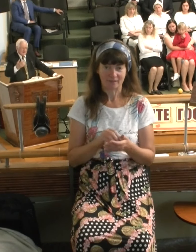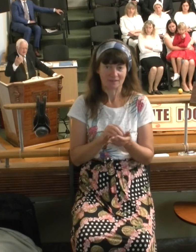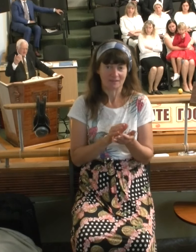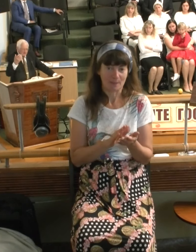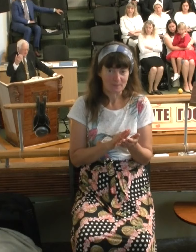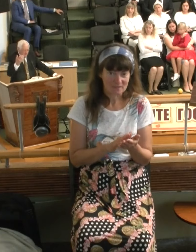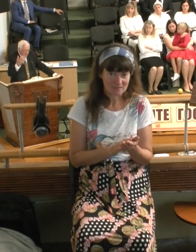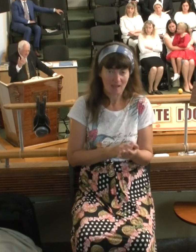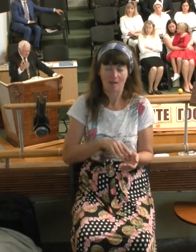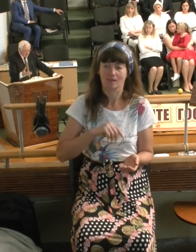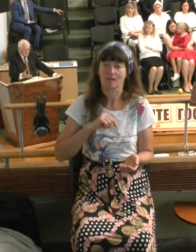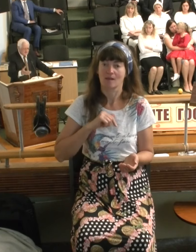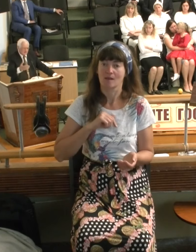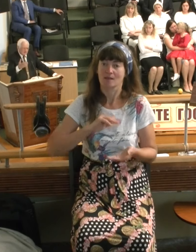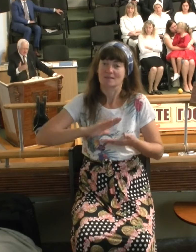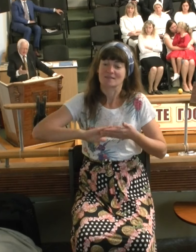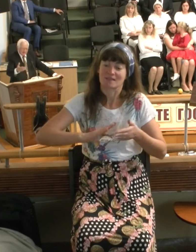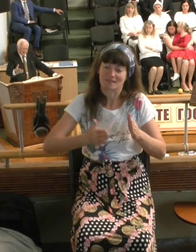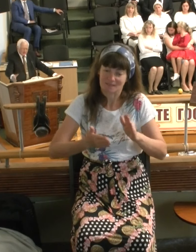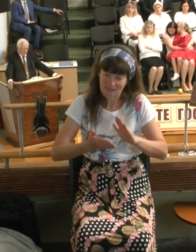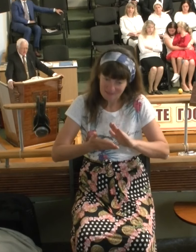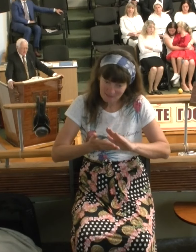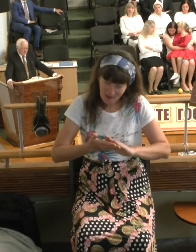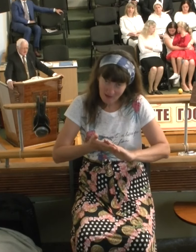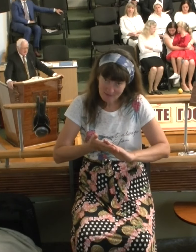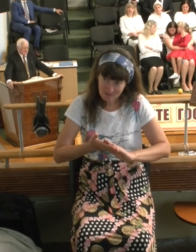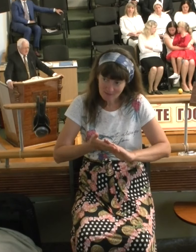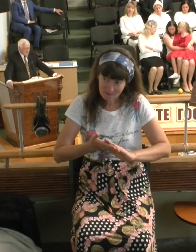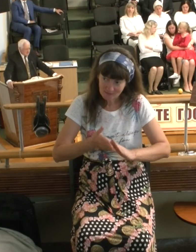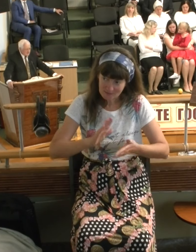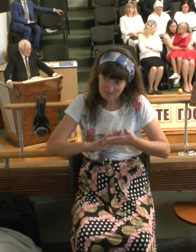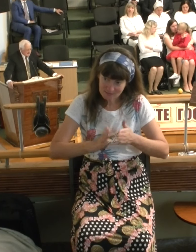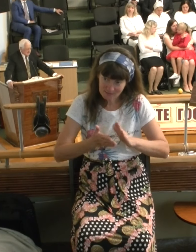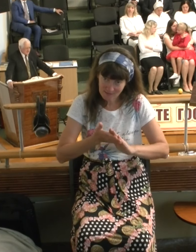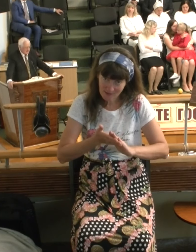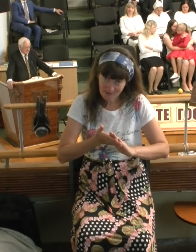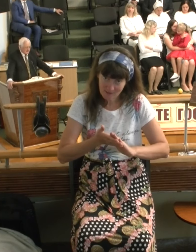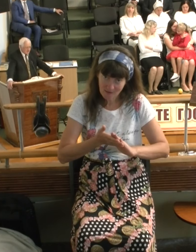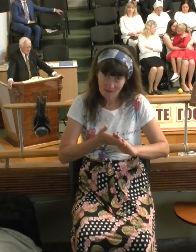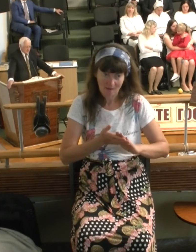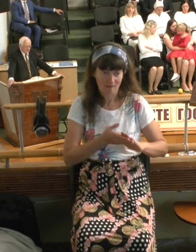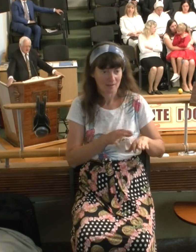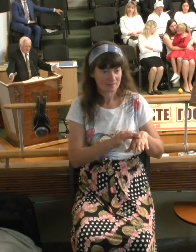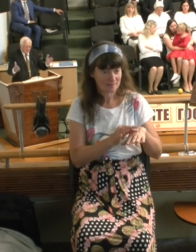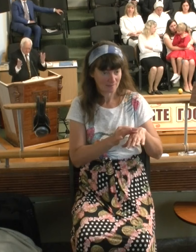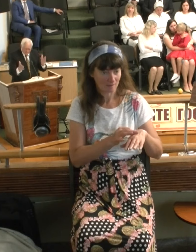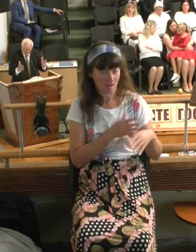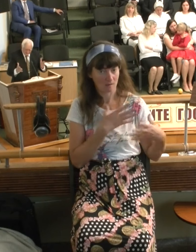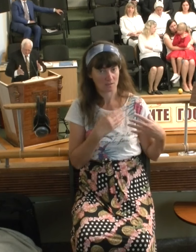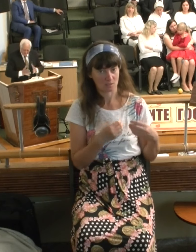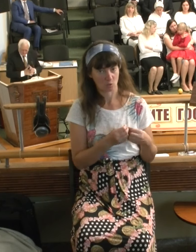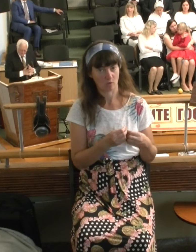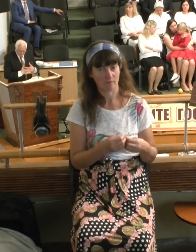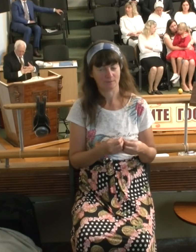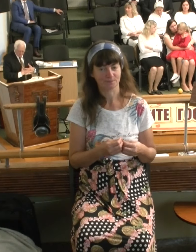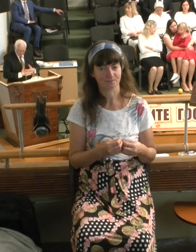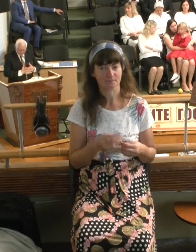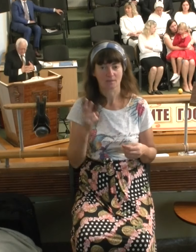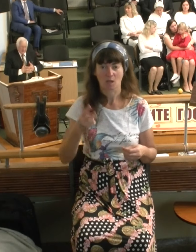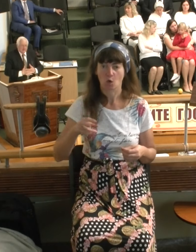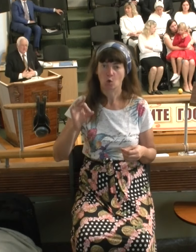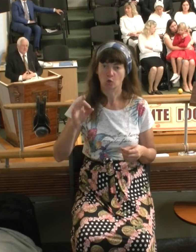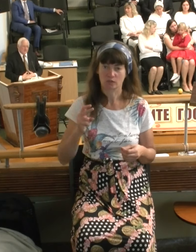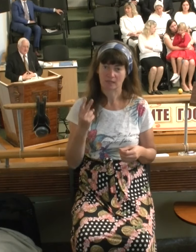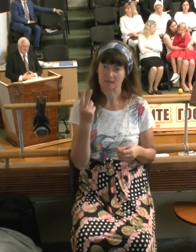состояние настоящего тела Христова, его церкви Христовой. Смотрите, Колоссянам 3